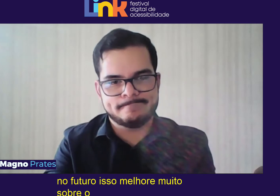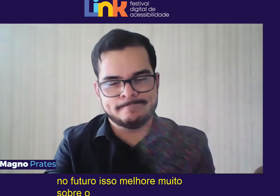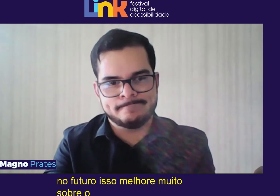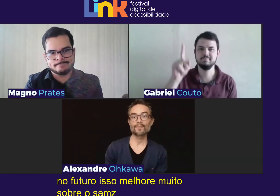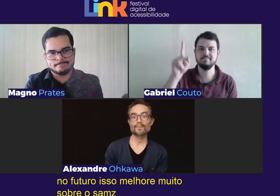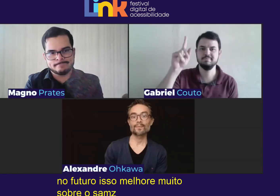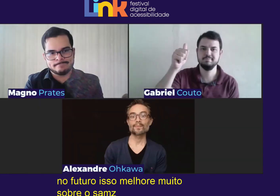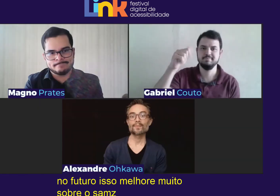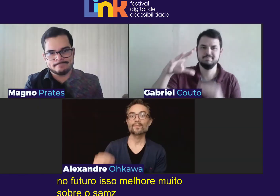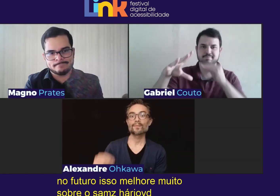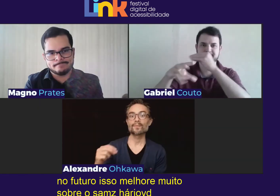surdas.